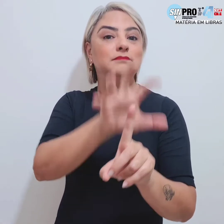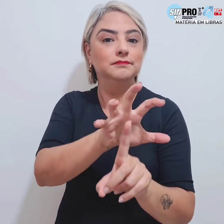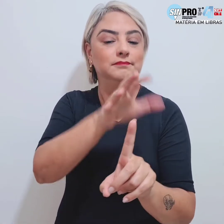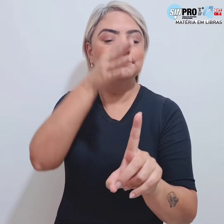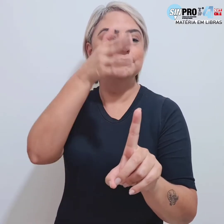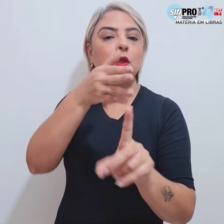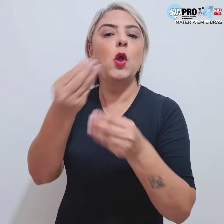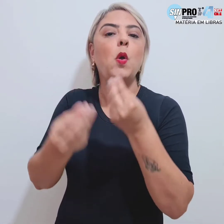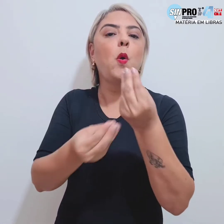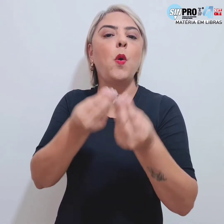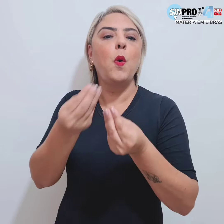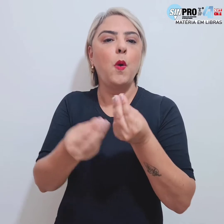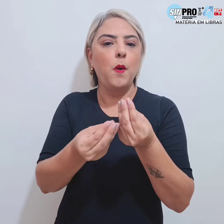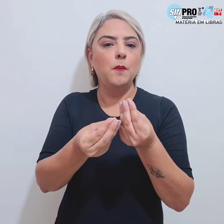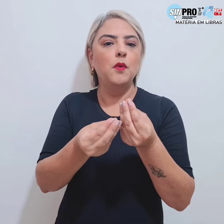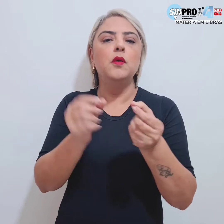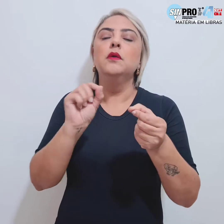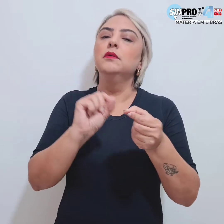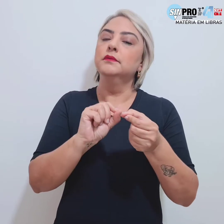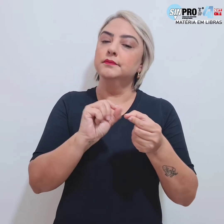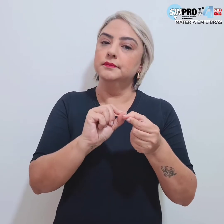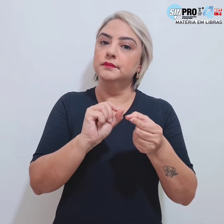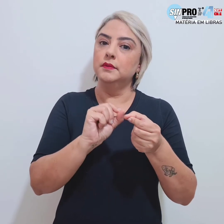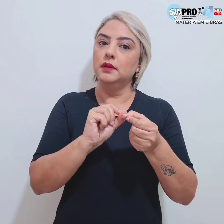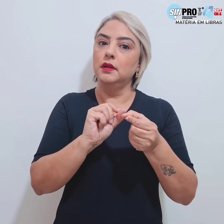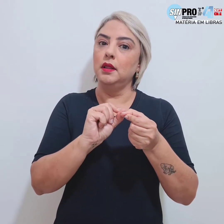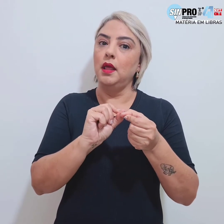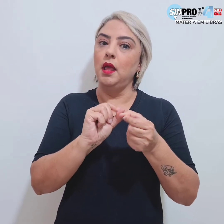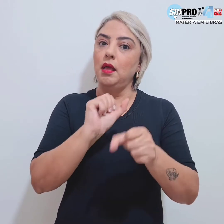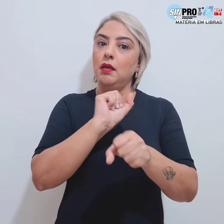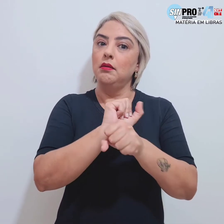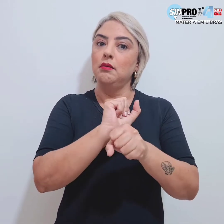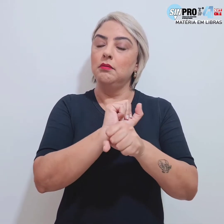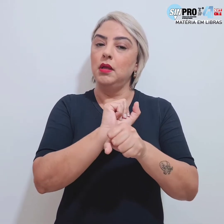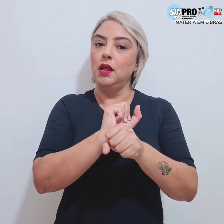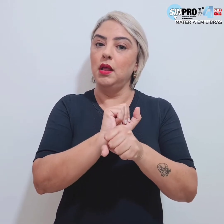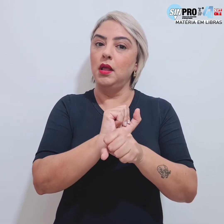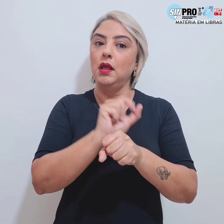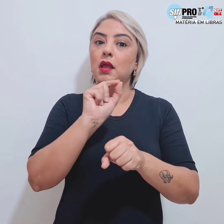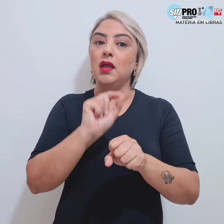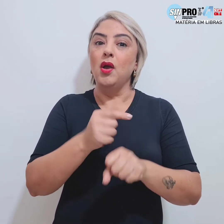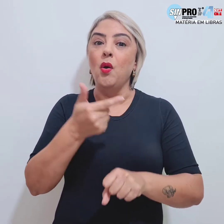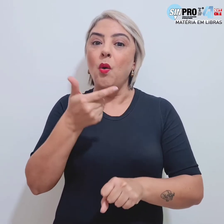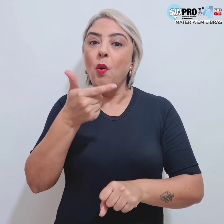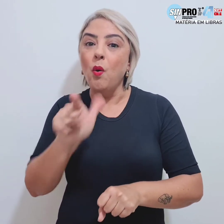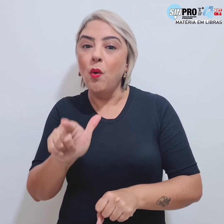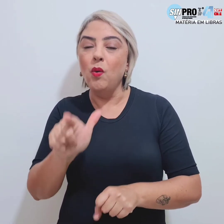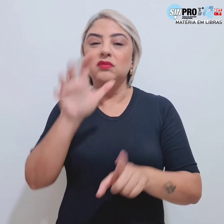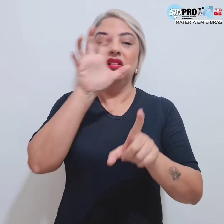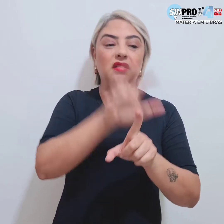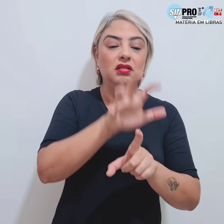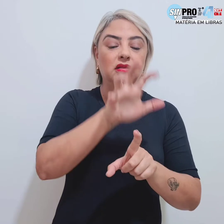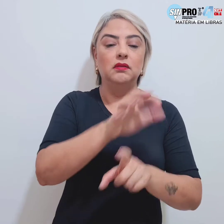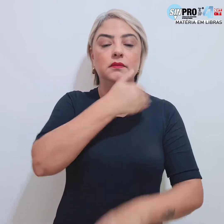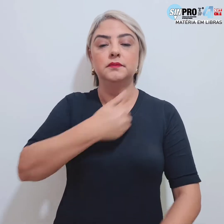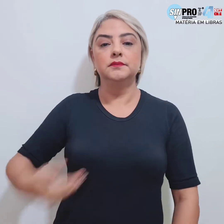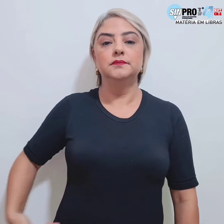que forma e o que fazer para barrar mais este ataque do governo federal, que são algumas